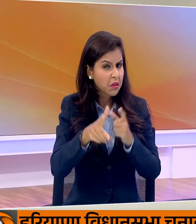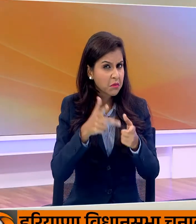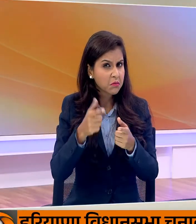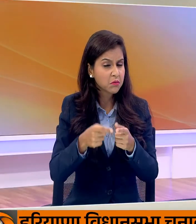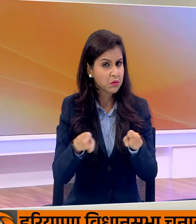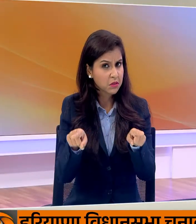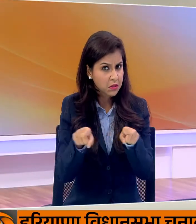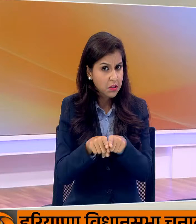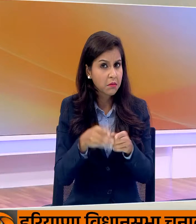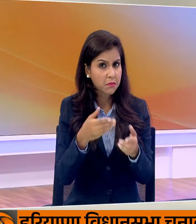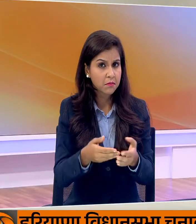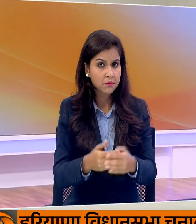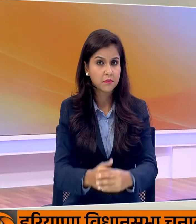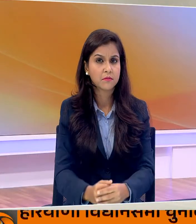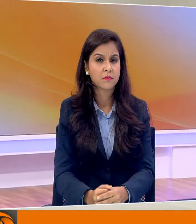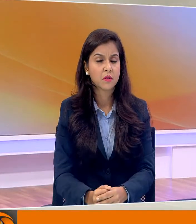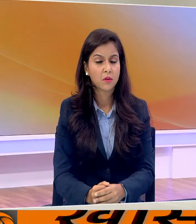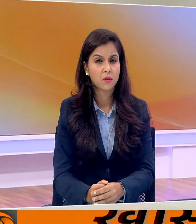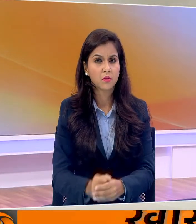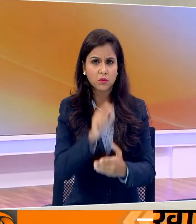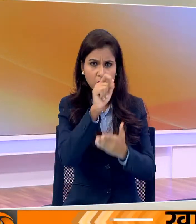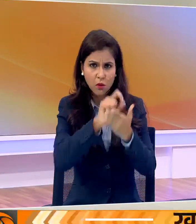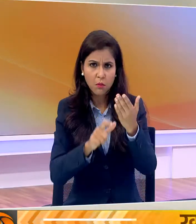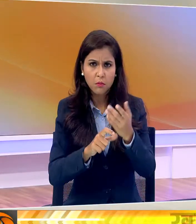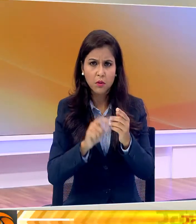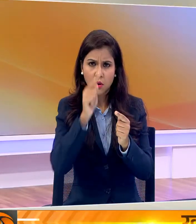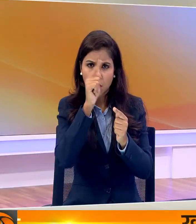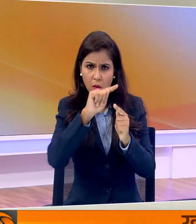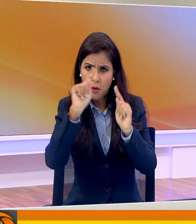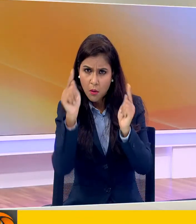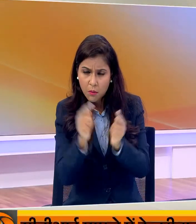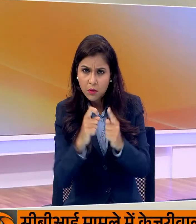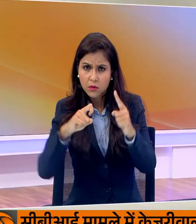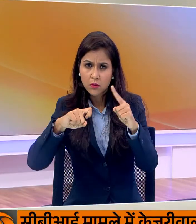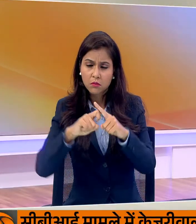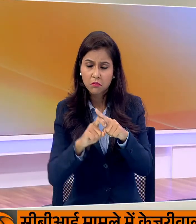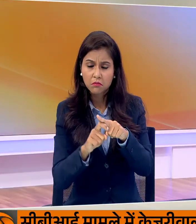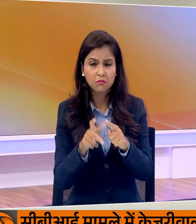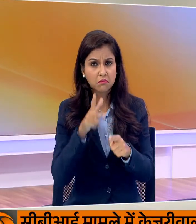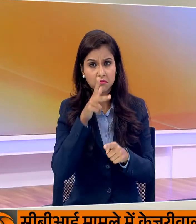लिए विख्यात कुख्यात हैं।